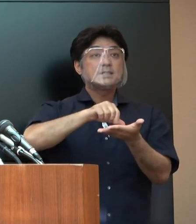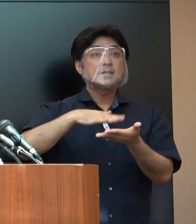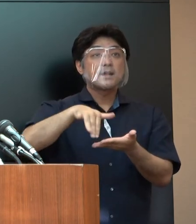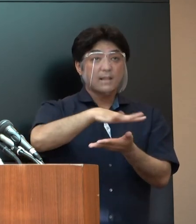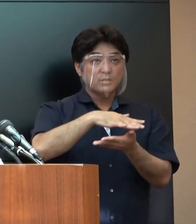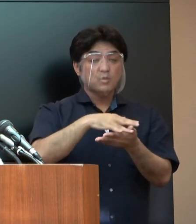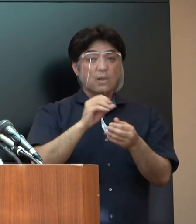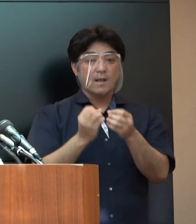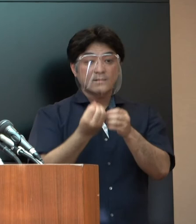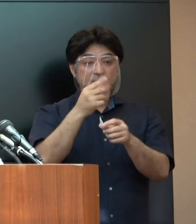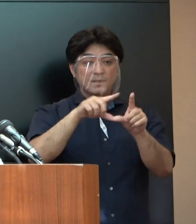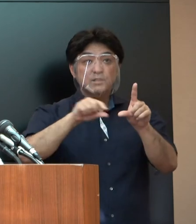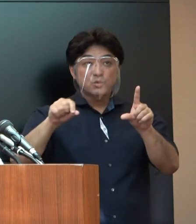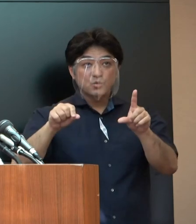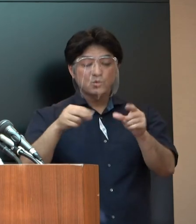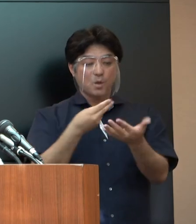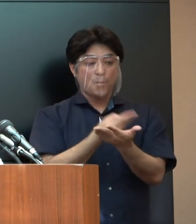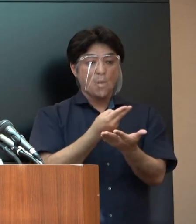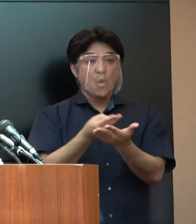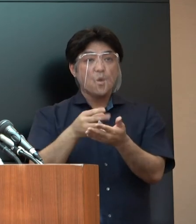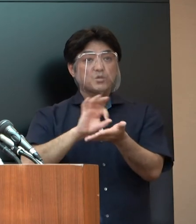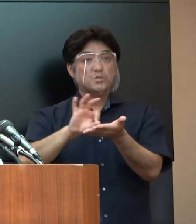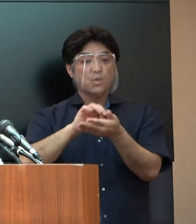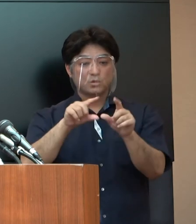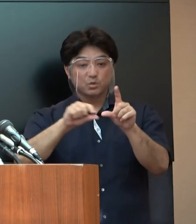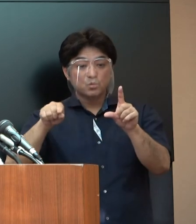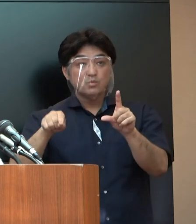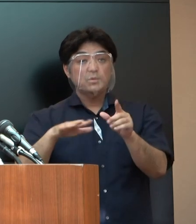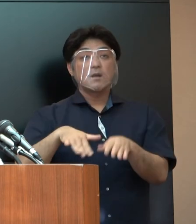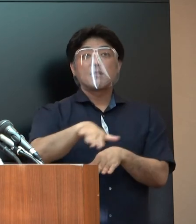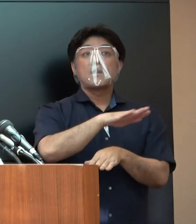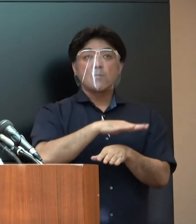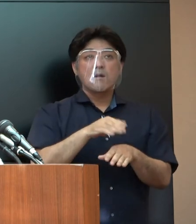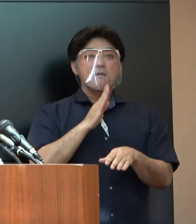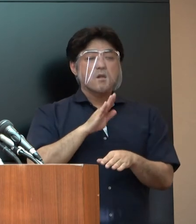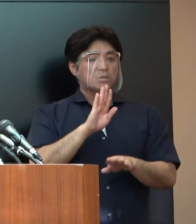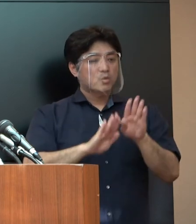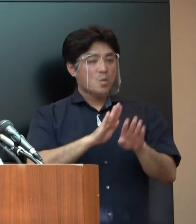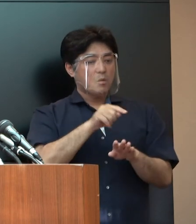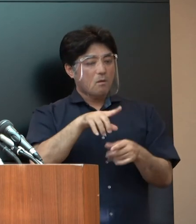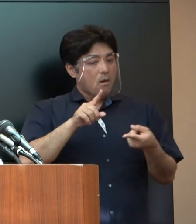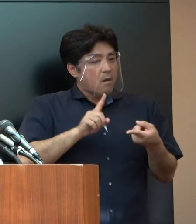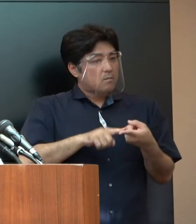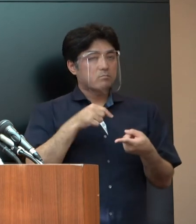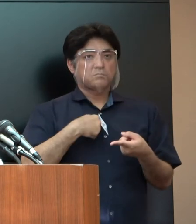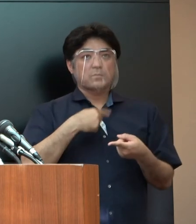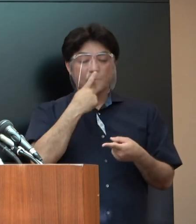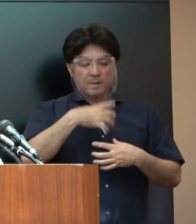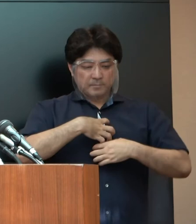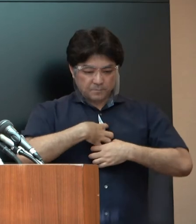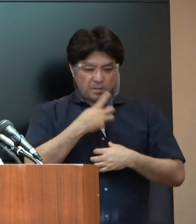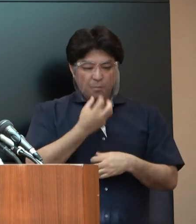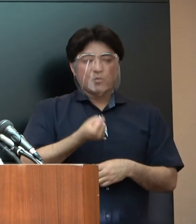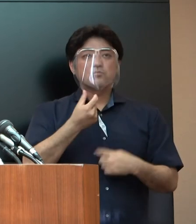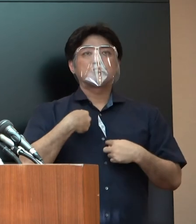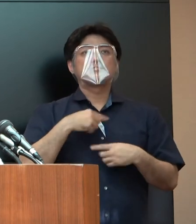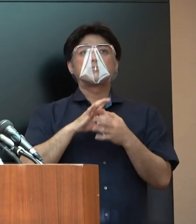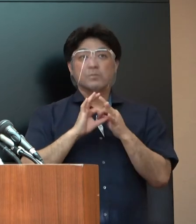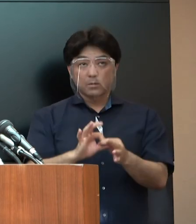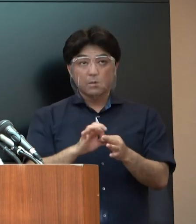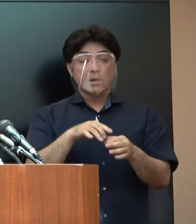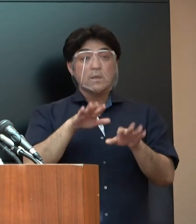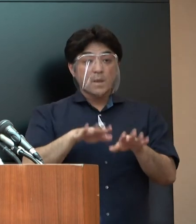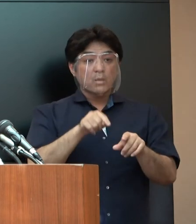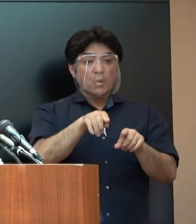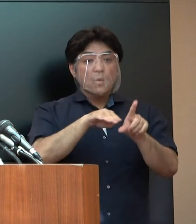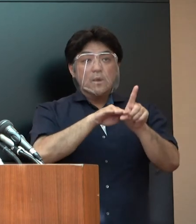の発生率、その病床率などについては間違いなくそういう状況にあるという、我々は警戒感を持っていますので、その段階